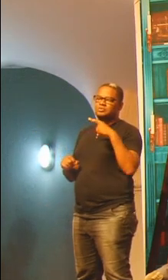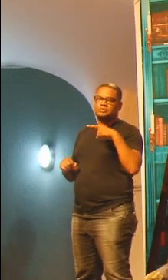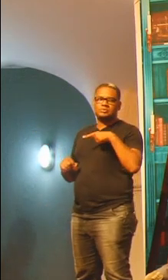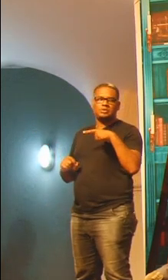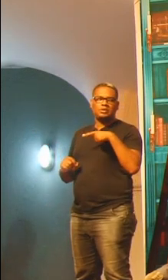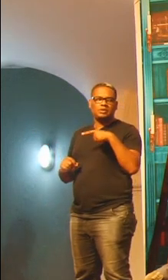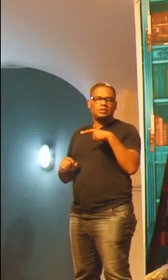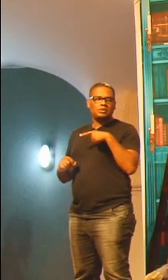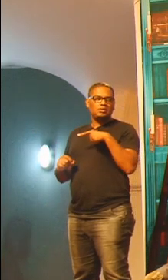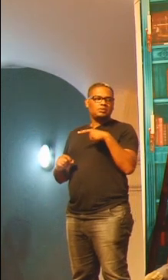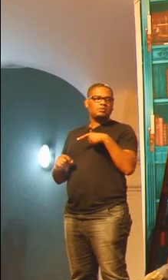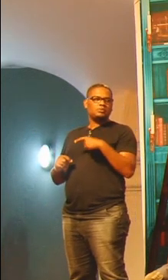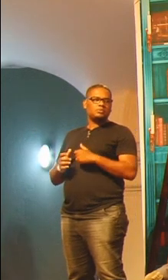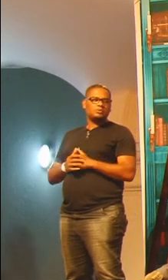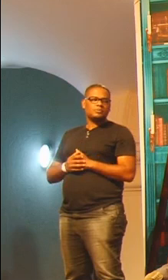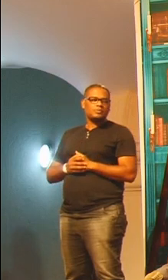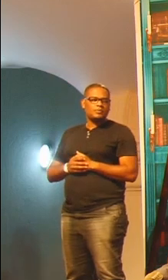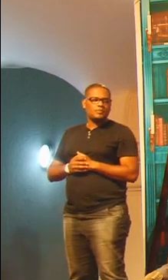tem